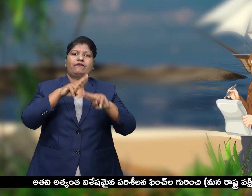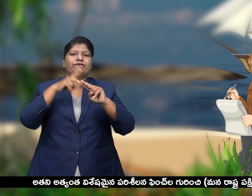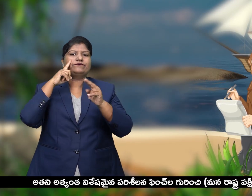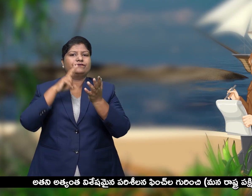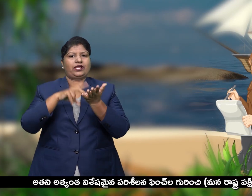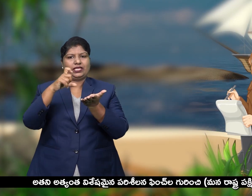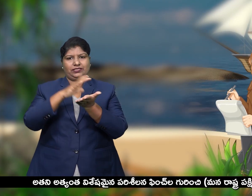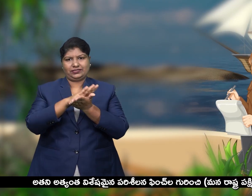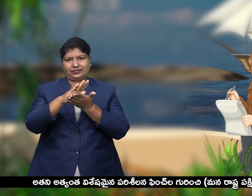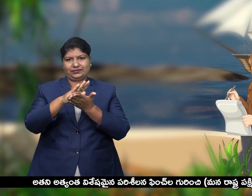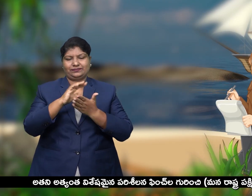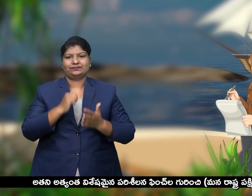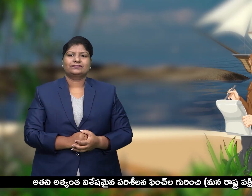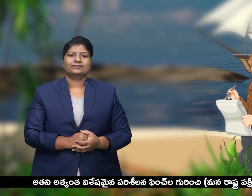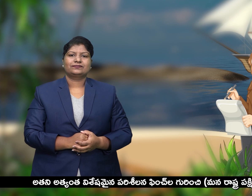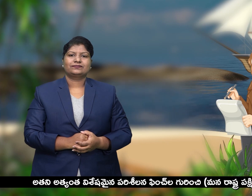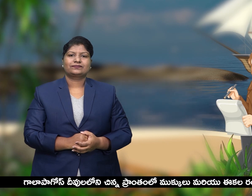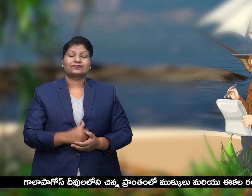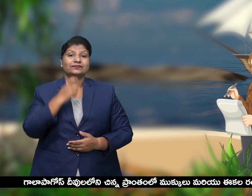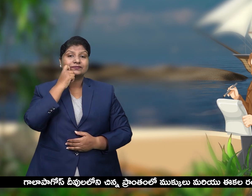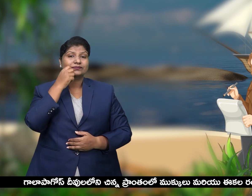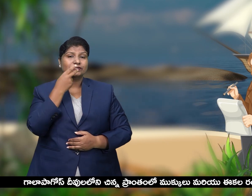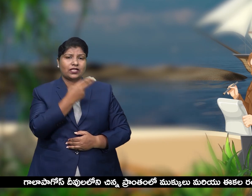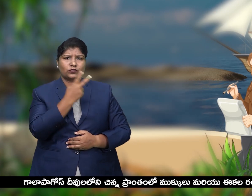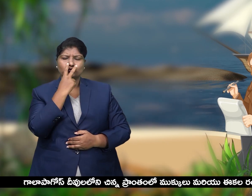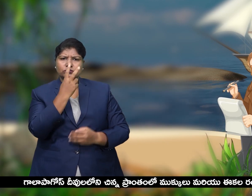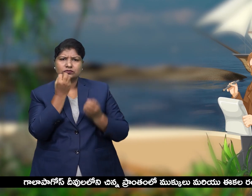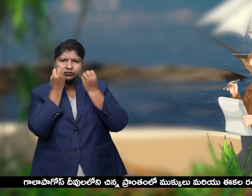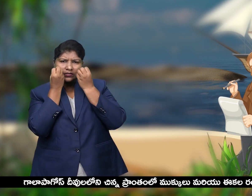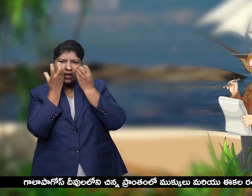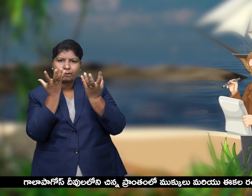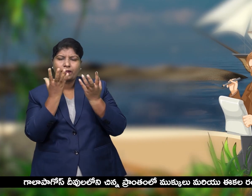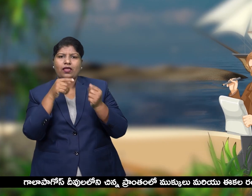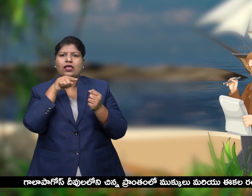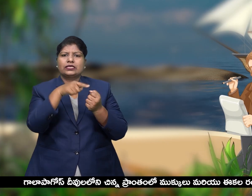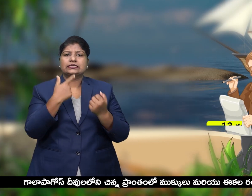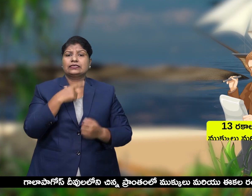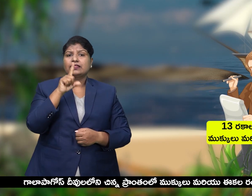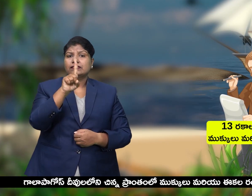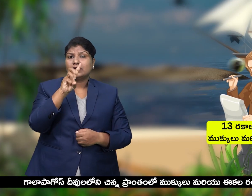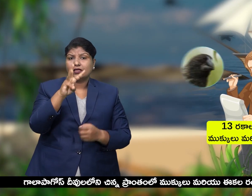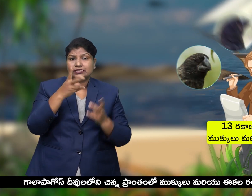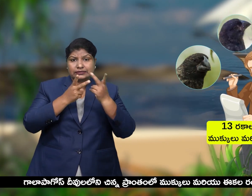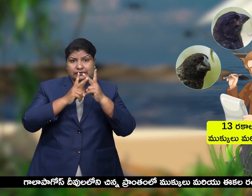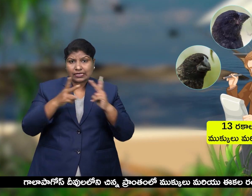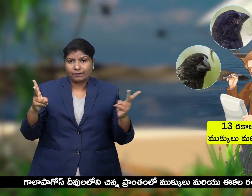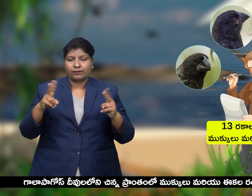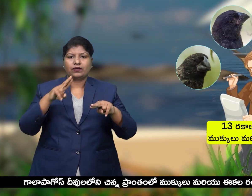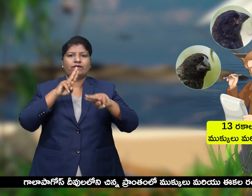గాలపాగోస్ దీవులలోని చిన్న ప్రాంతంలో ముక్కులు మరియు ఈకల రంగుకు సంబంధించి